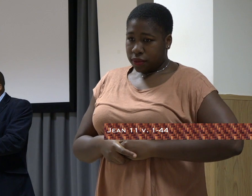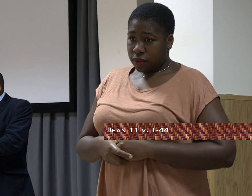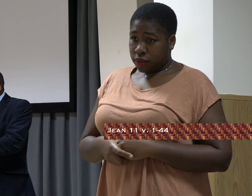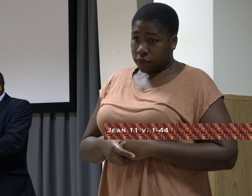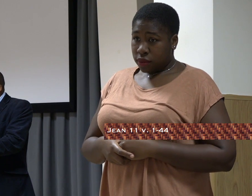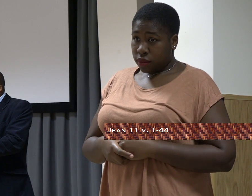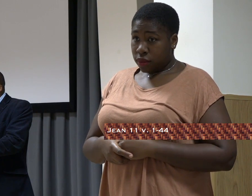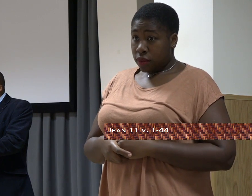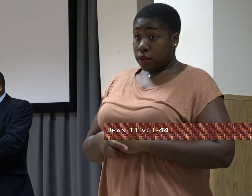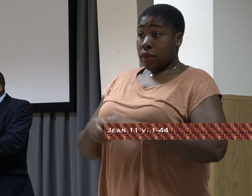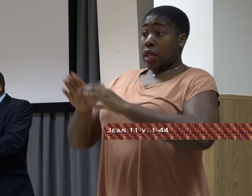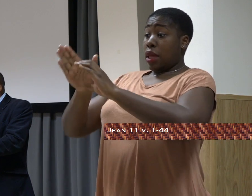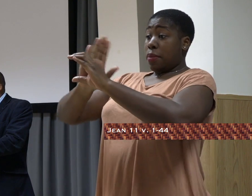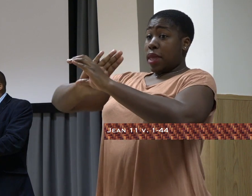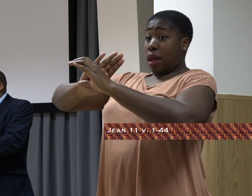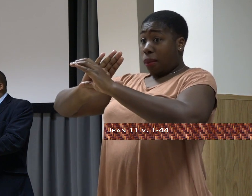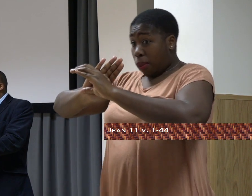Ôtez la pierre.